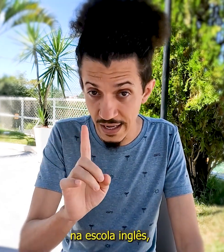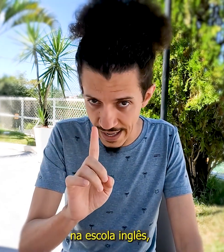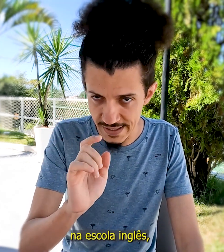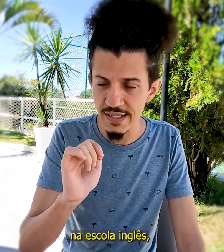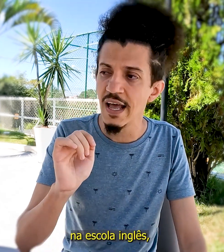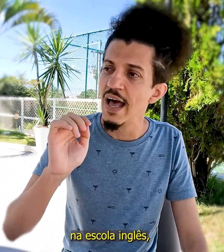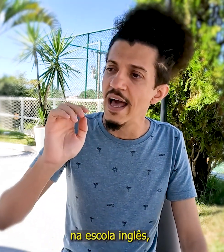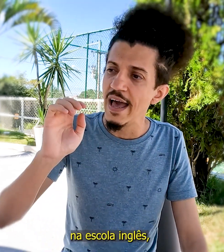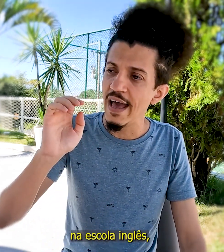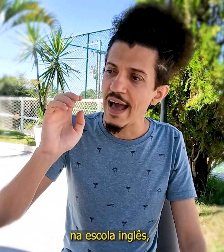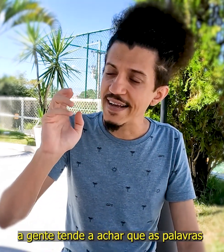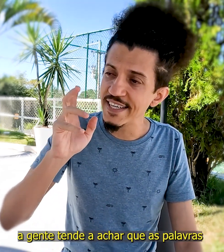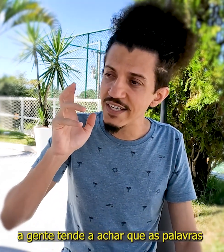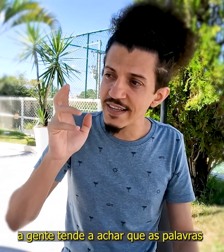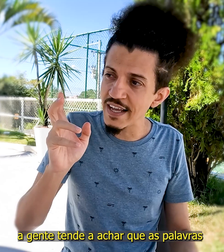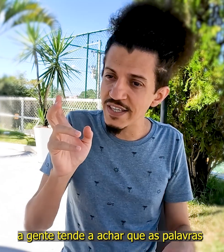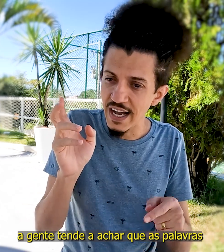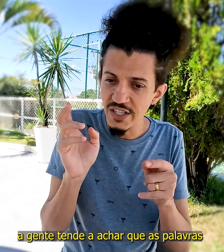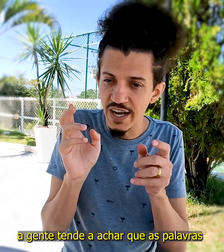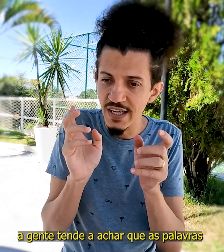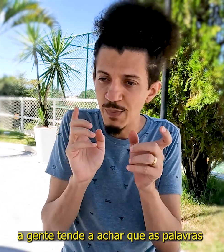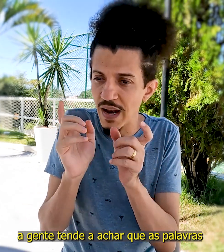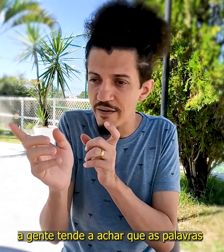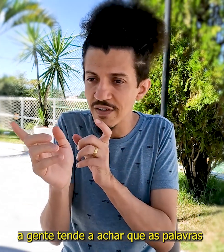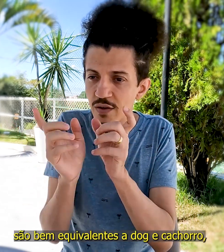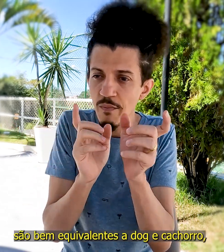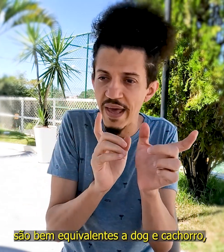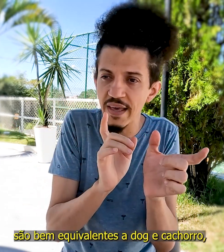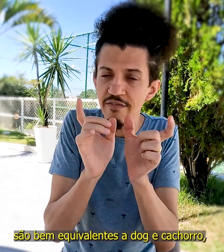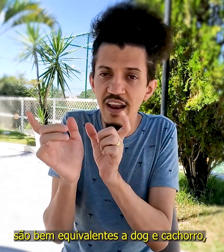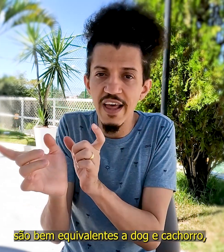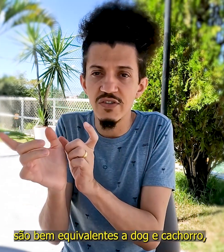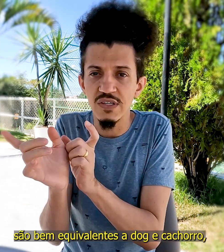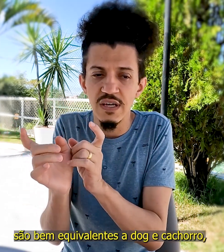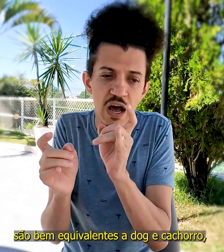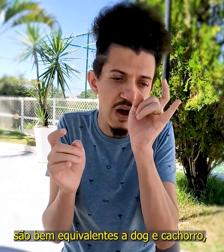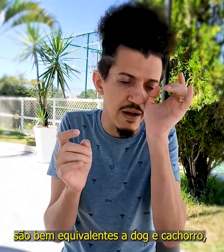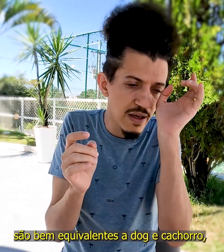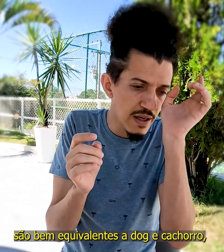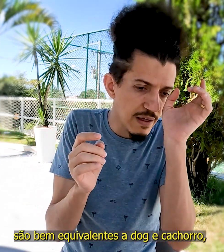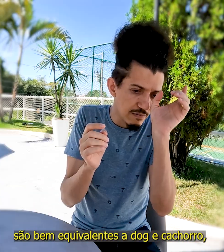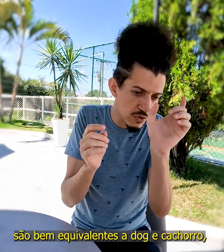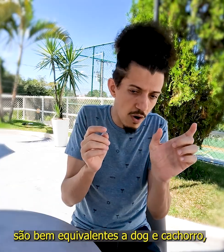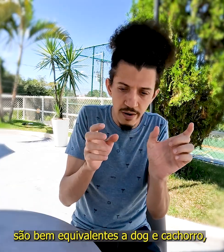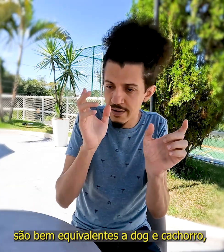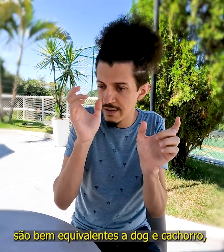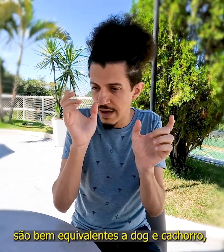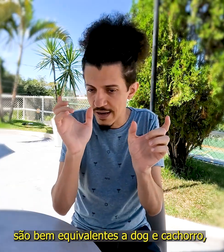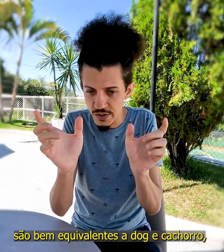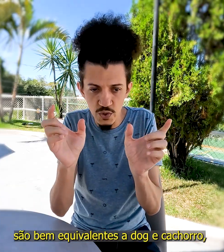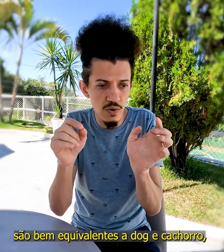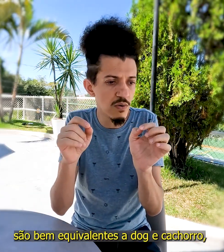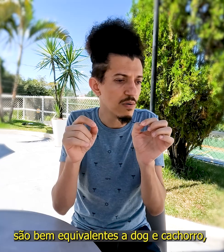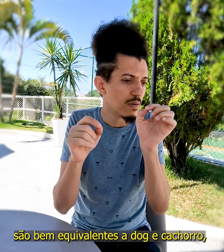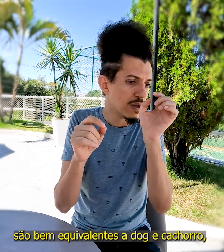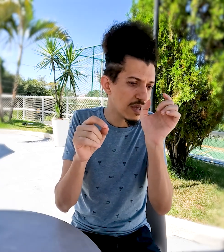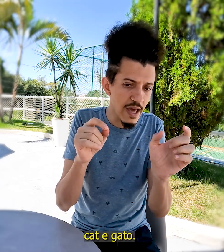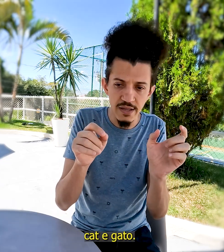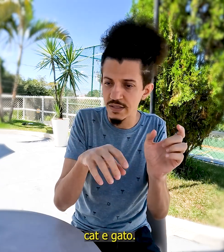a gente tende a achar que as palavras são bem equivalentes. Dog é cachorro, cat